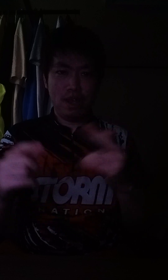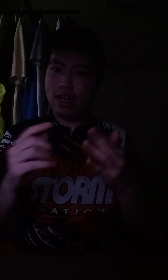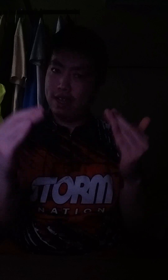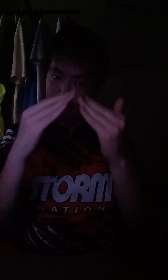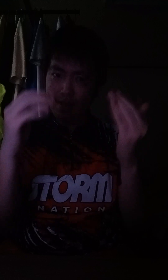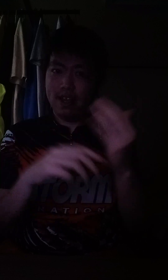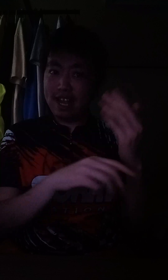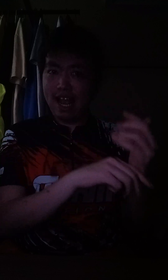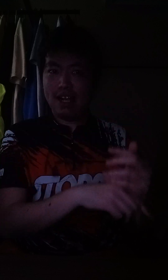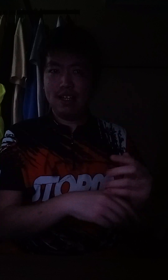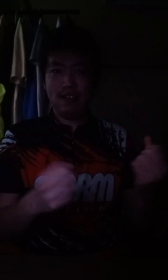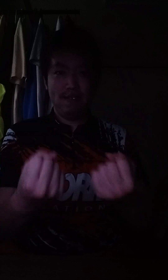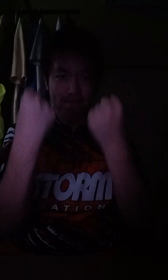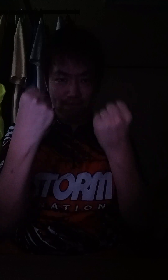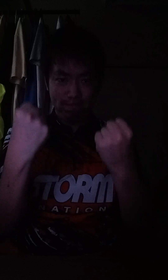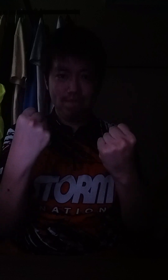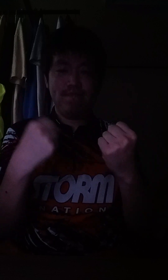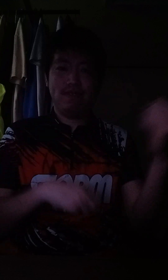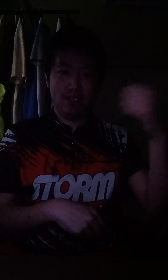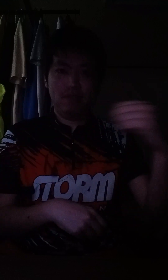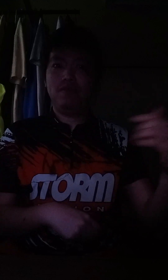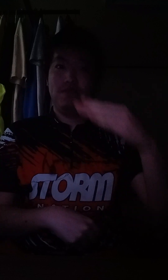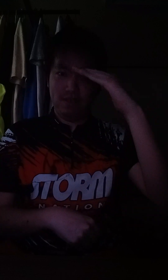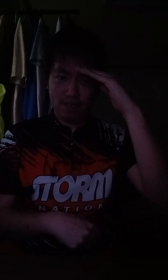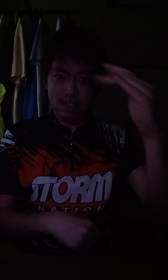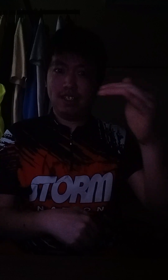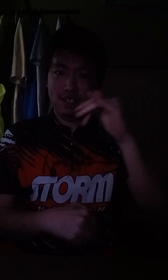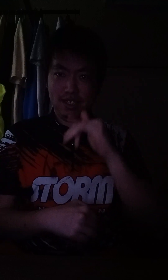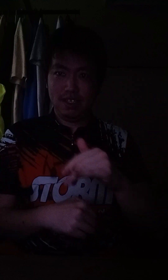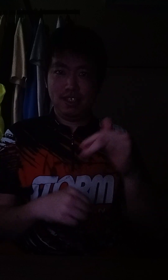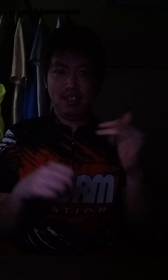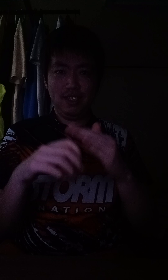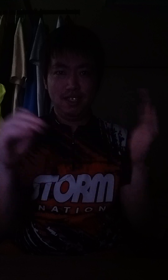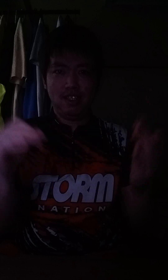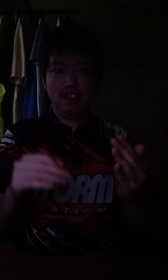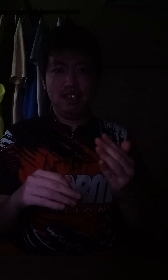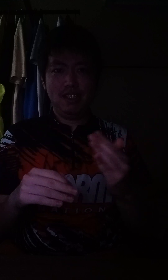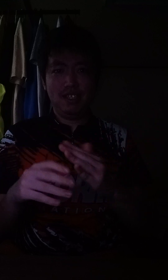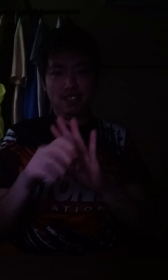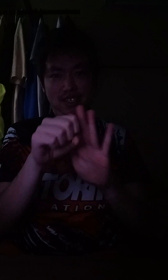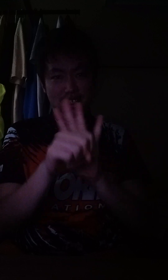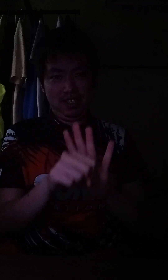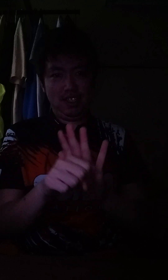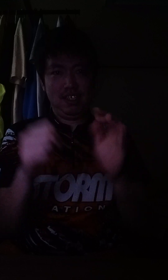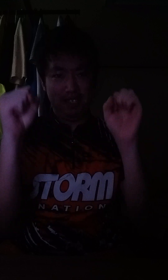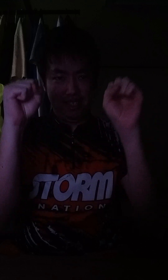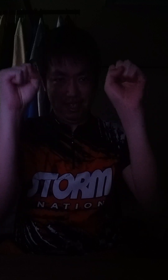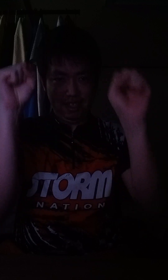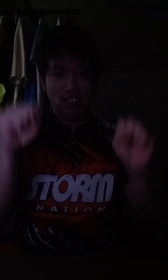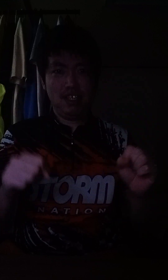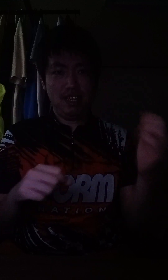빼먹지 말자. 열심히 학업에 충실하자. 거가서 이제